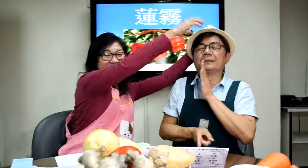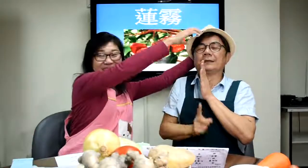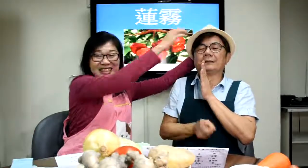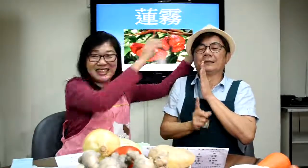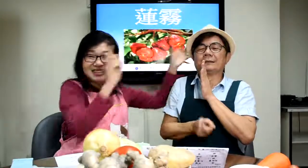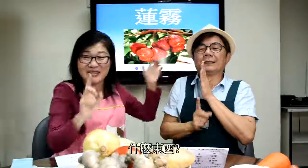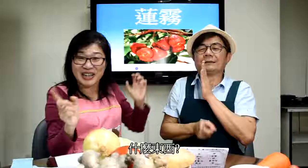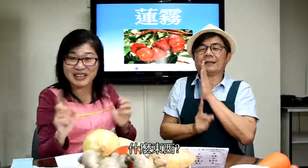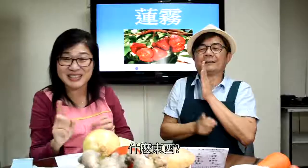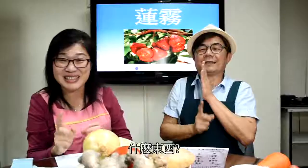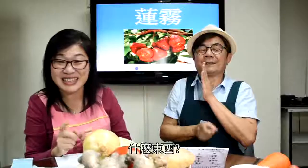什么东西？